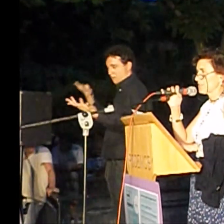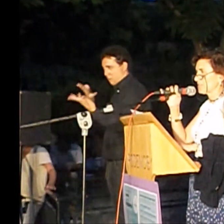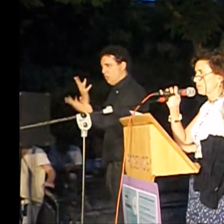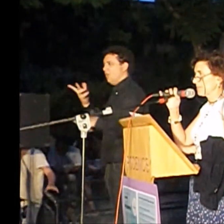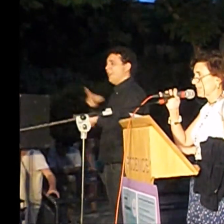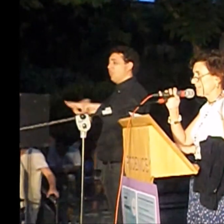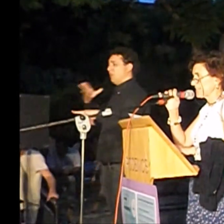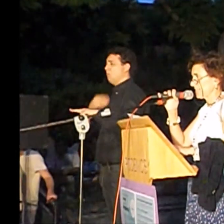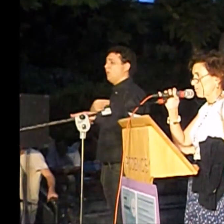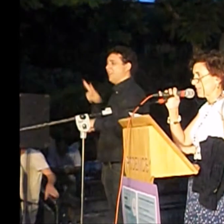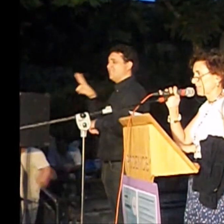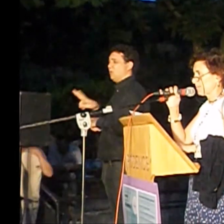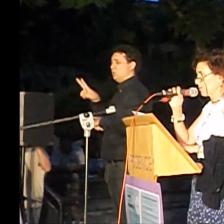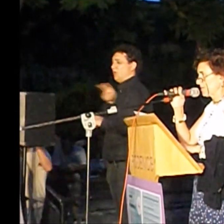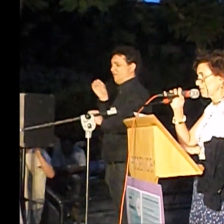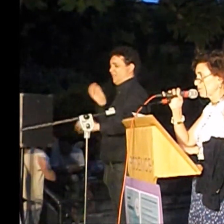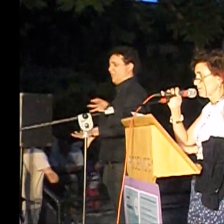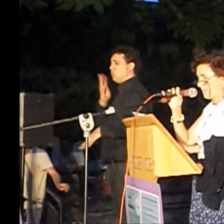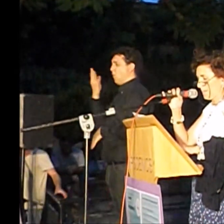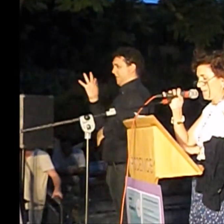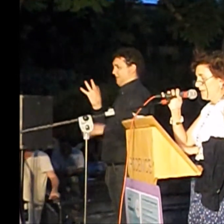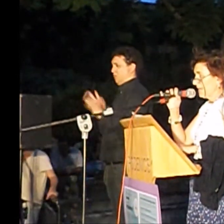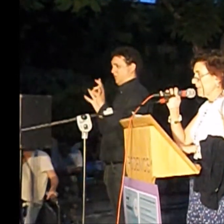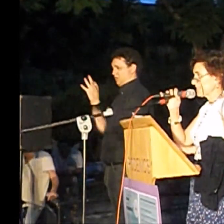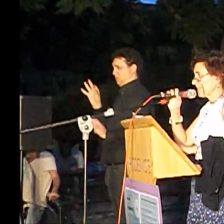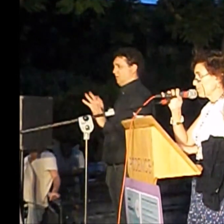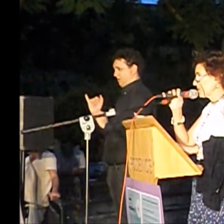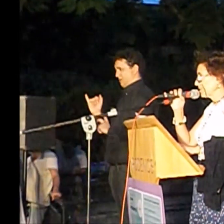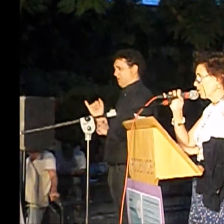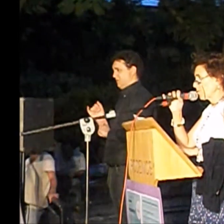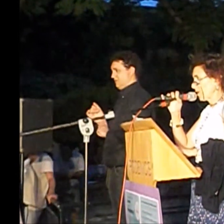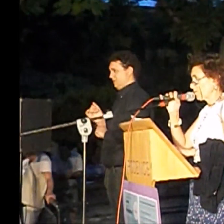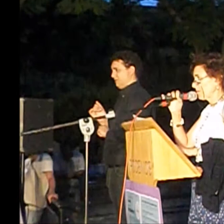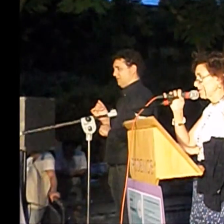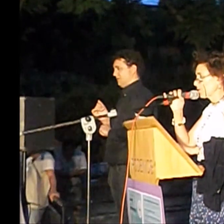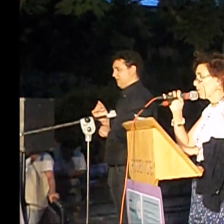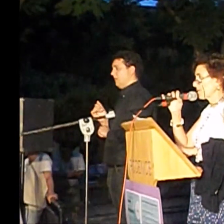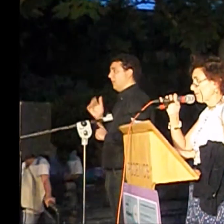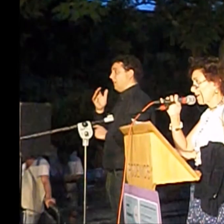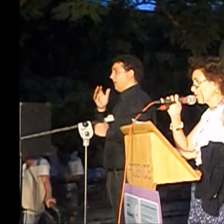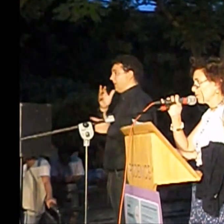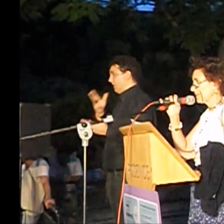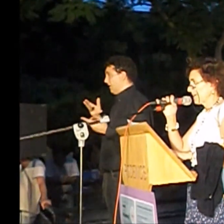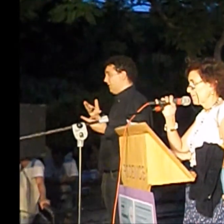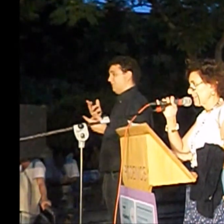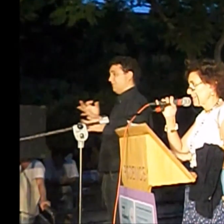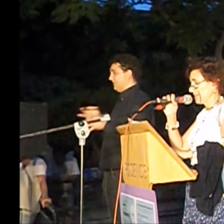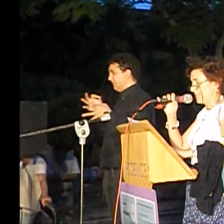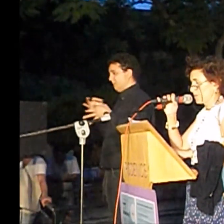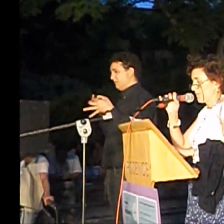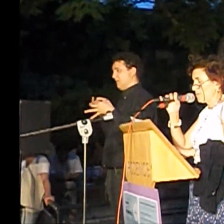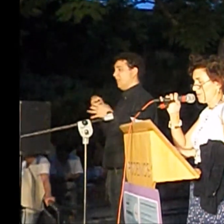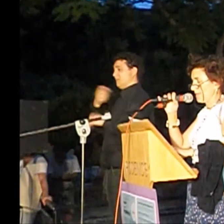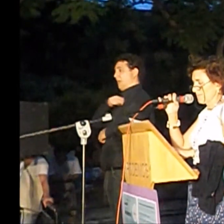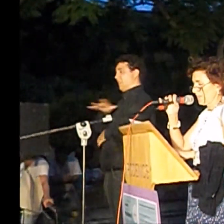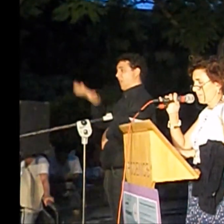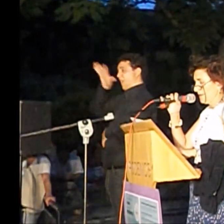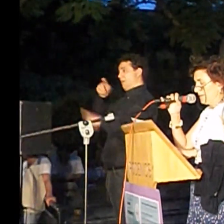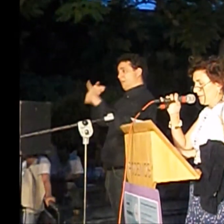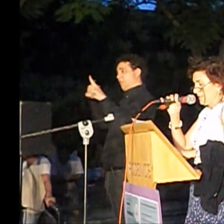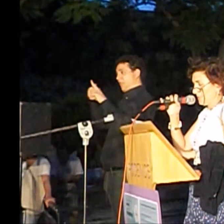las regiones secundarias es del 40%. Estamos en todo momento por debajo de la media